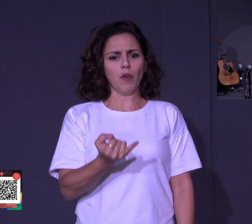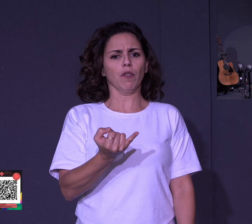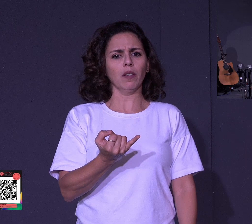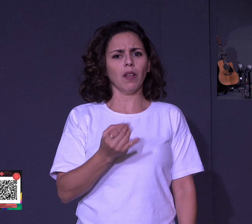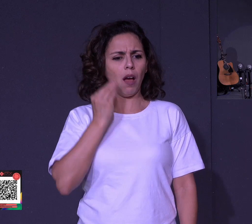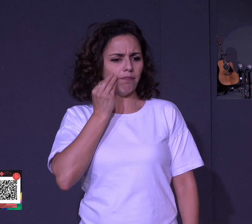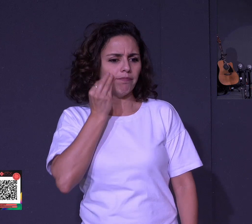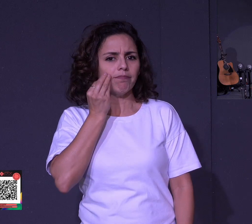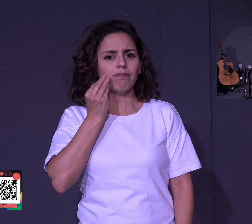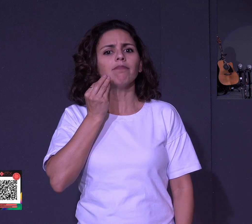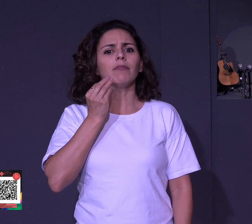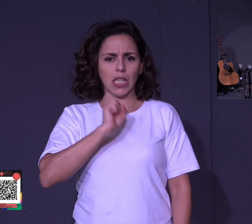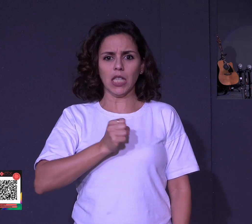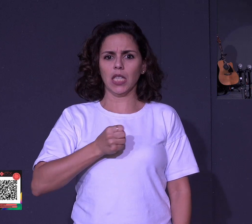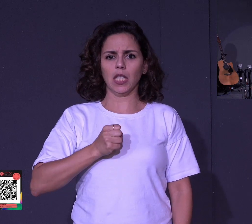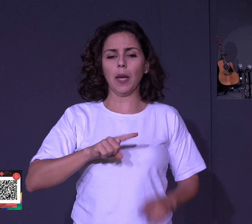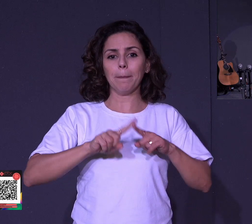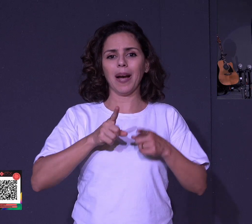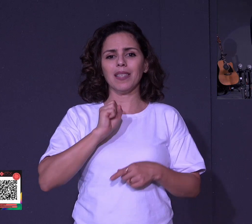mente de Cristo.